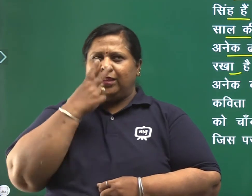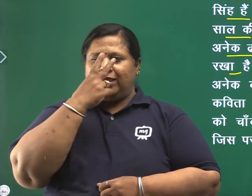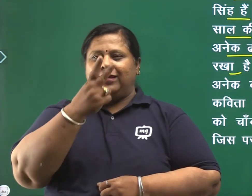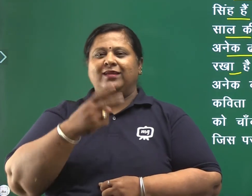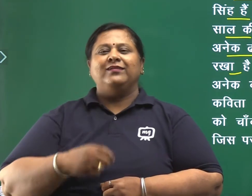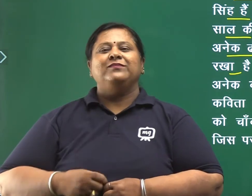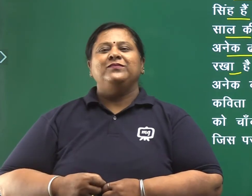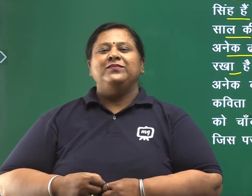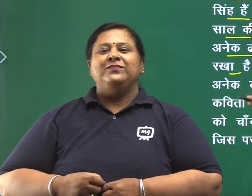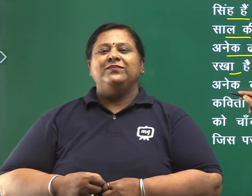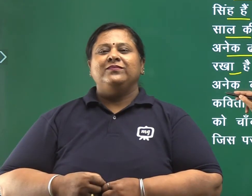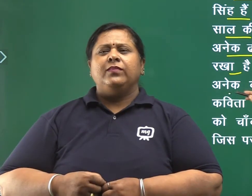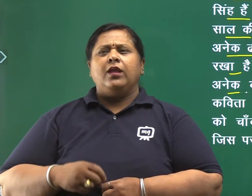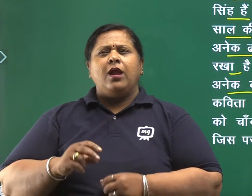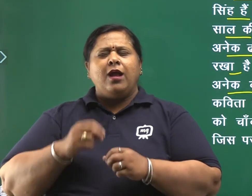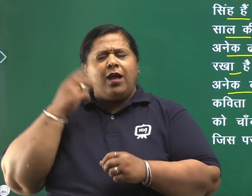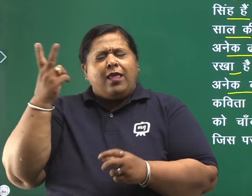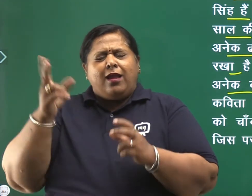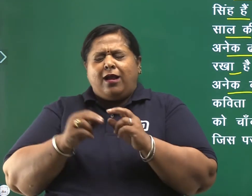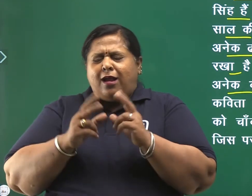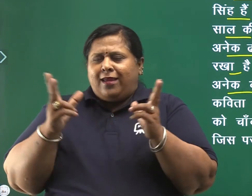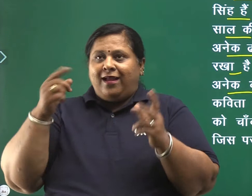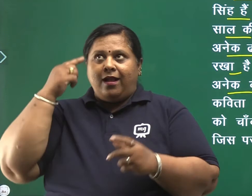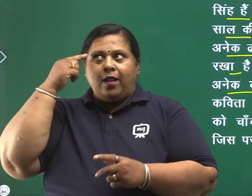देखकर अनेक कल्पनाएं